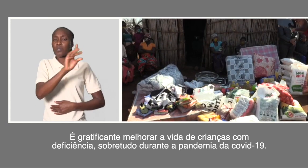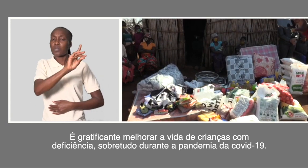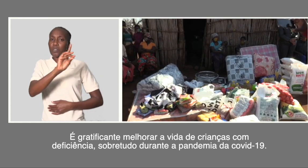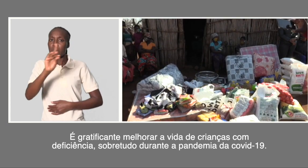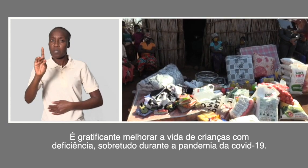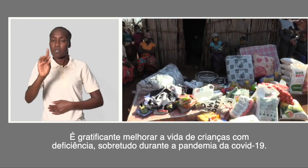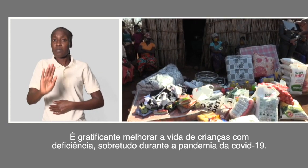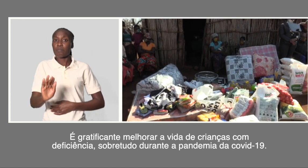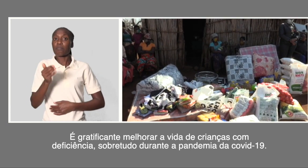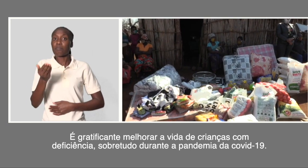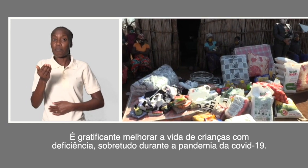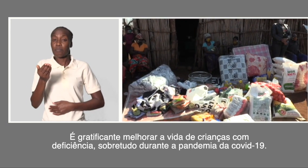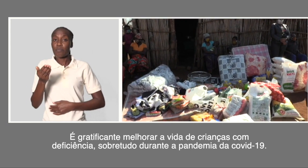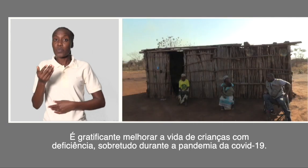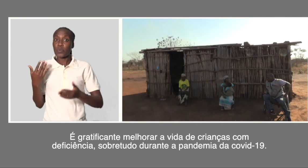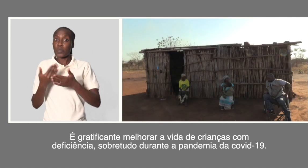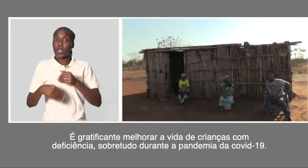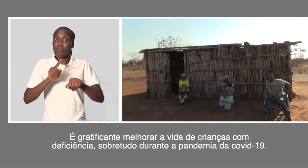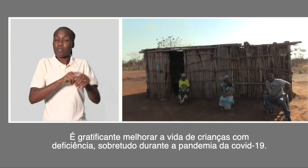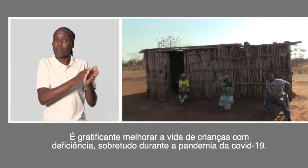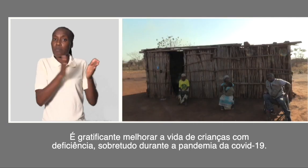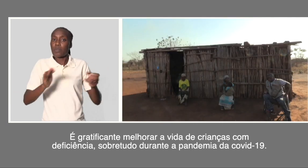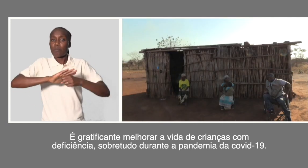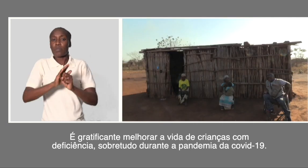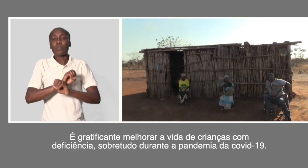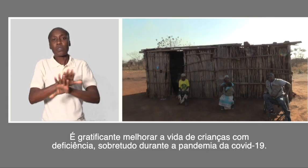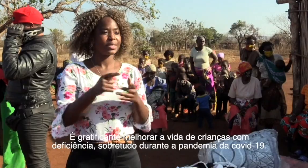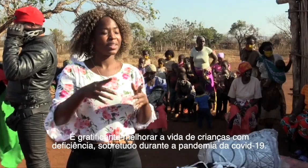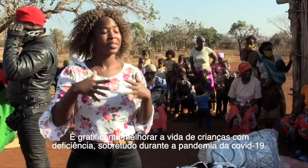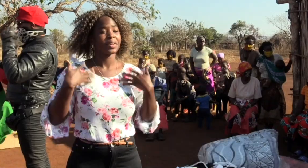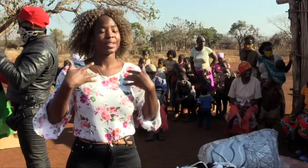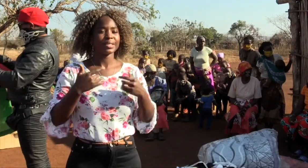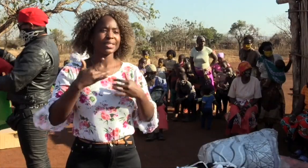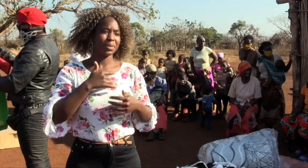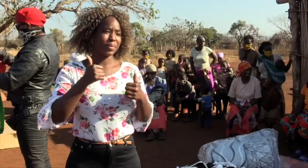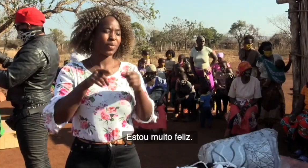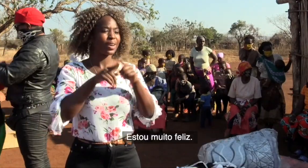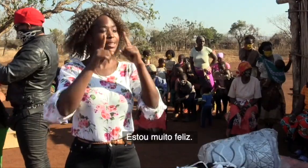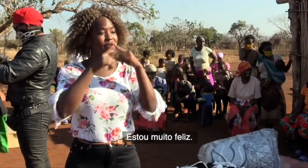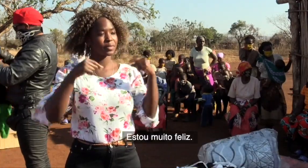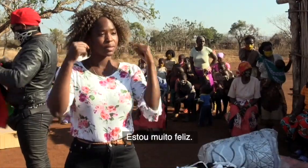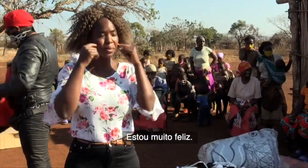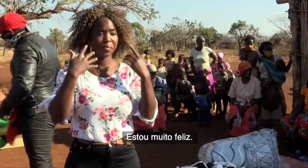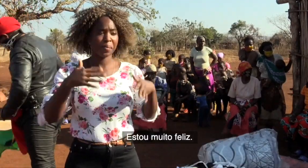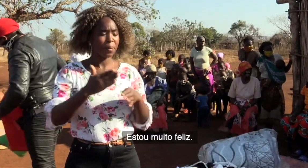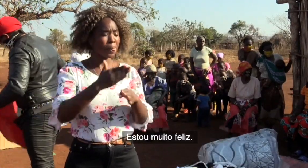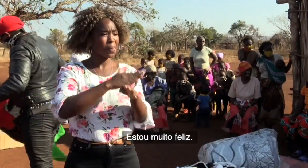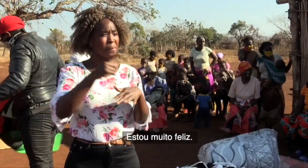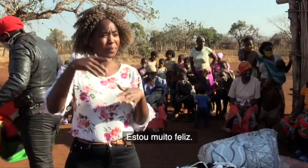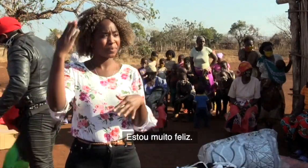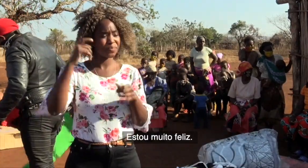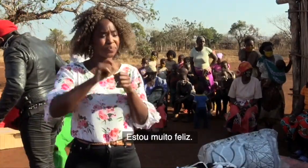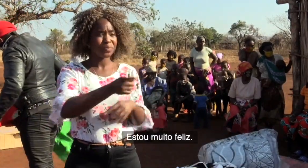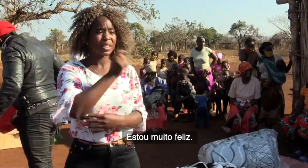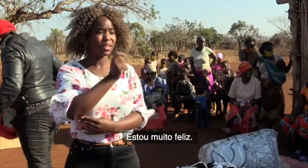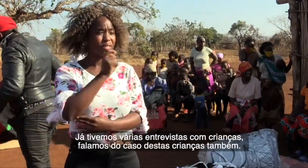deficiência, sobretudo durante a pandemia da Covid-19? Para mim foi um dia muito, mas é um